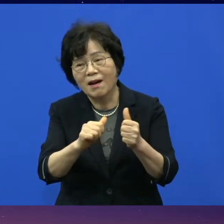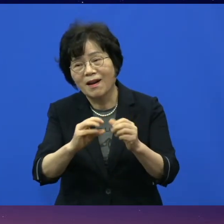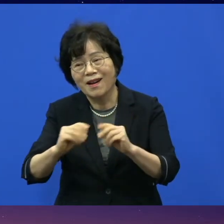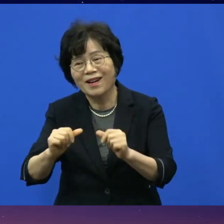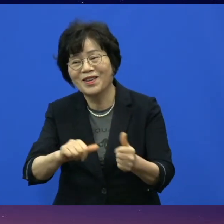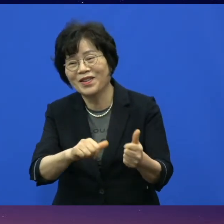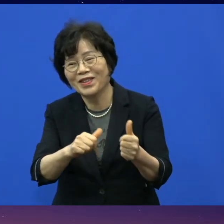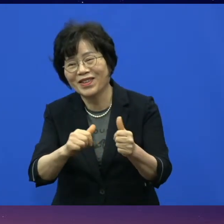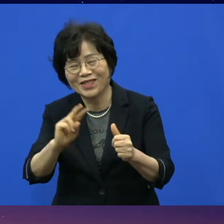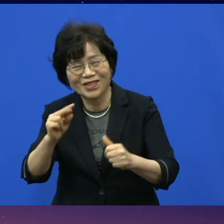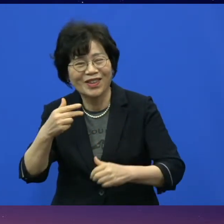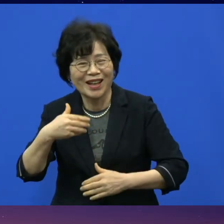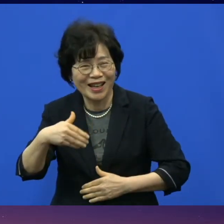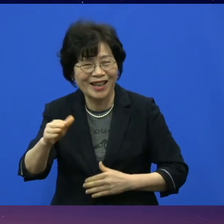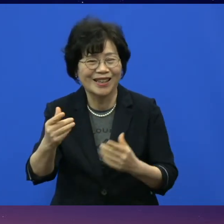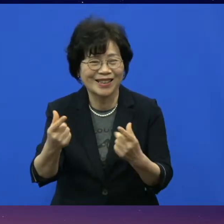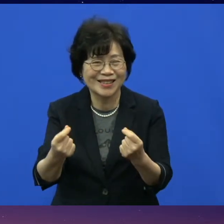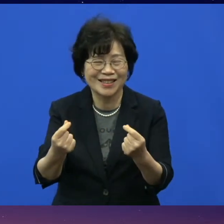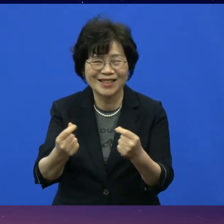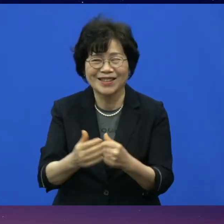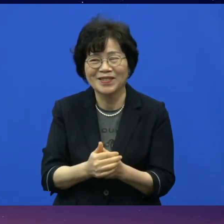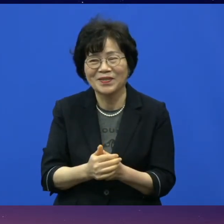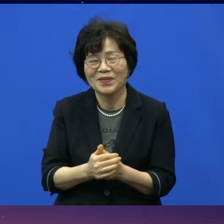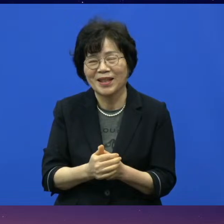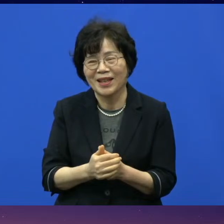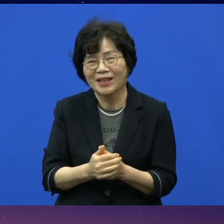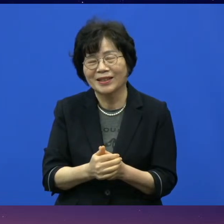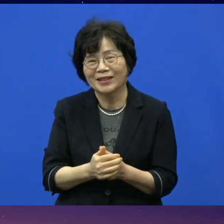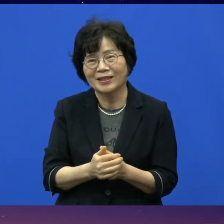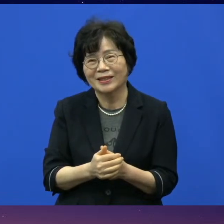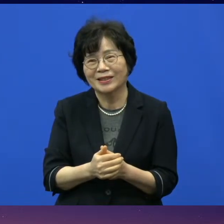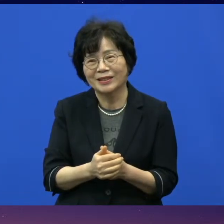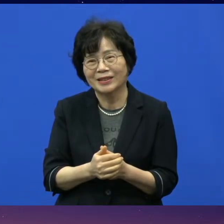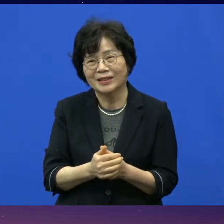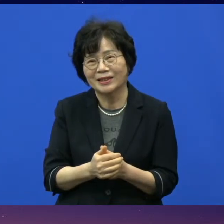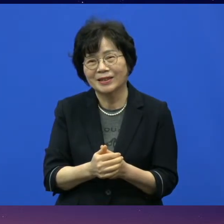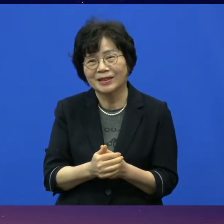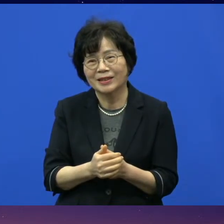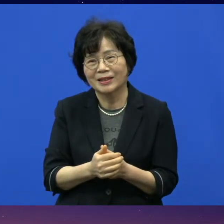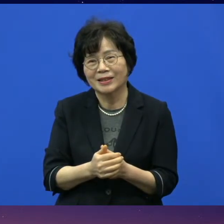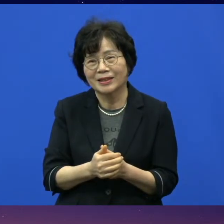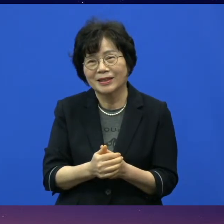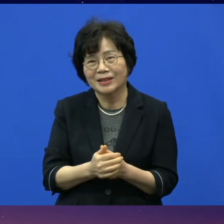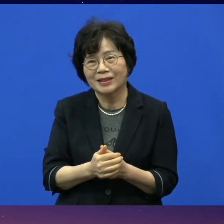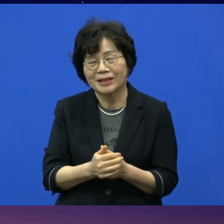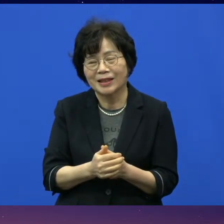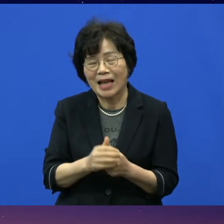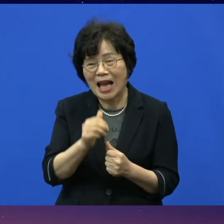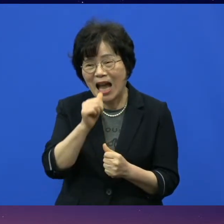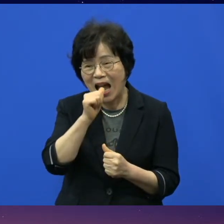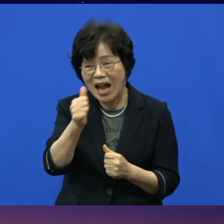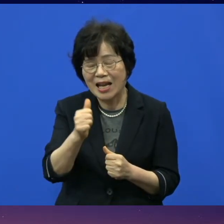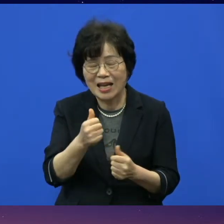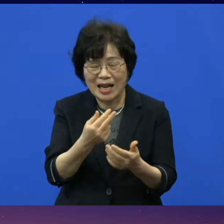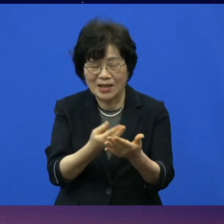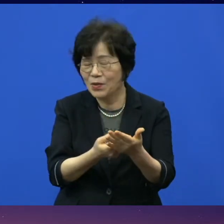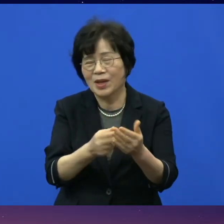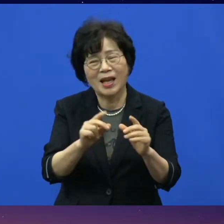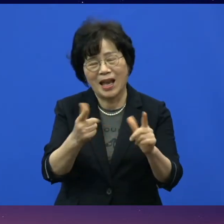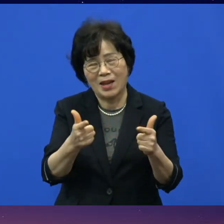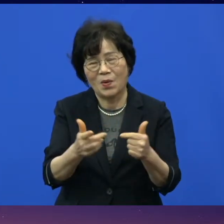나면 흙이 돼버려요. 성분이 흙이기 때문에 철이나 이런 사기가 아닙니다.